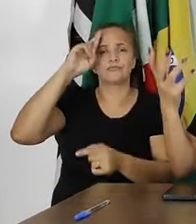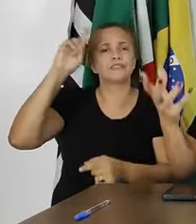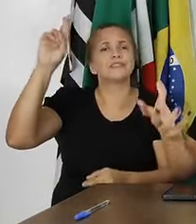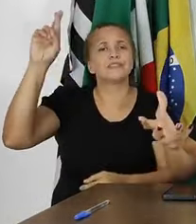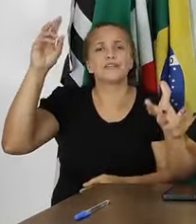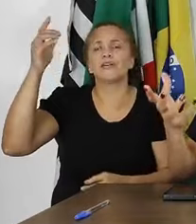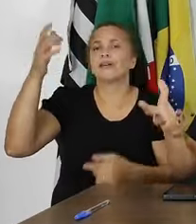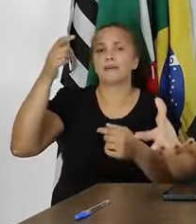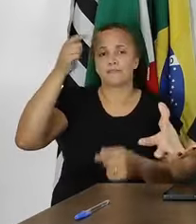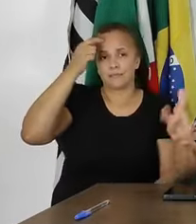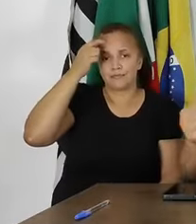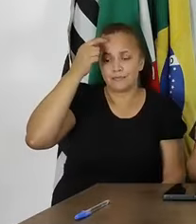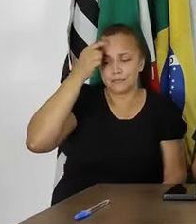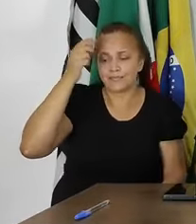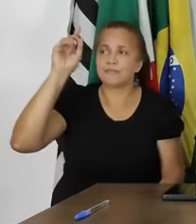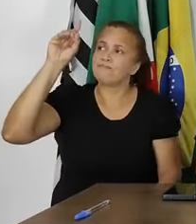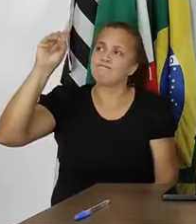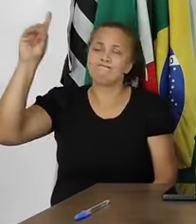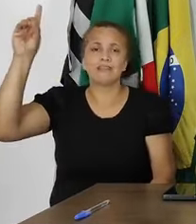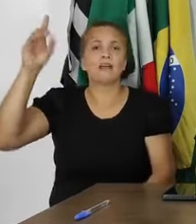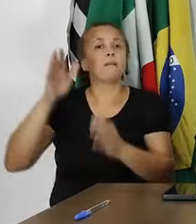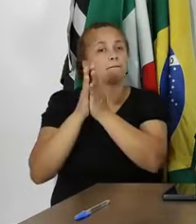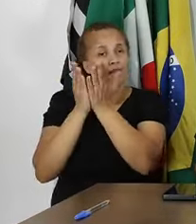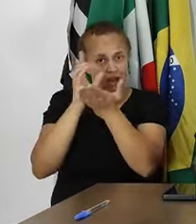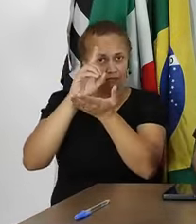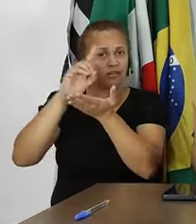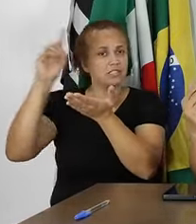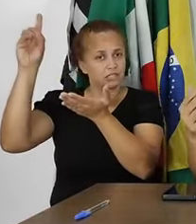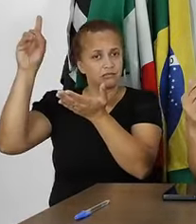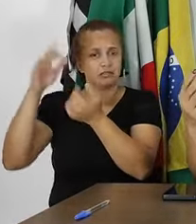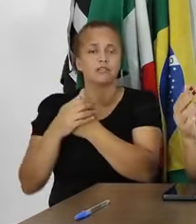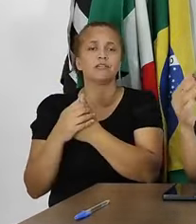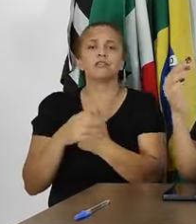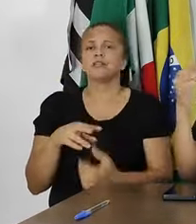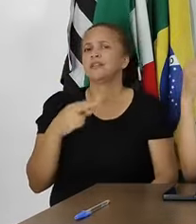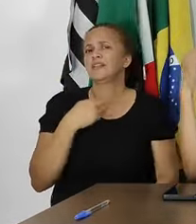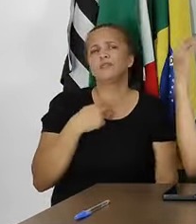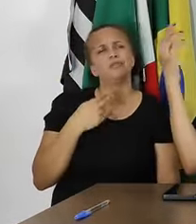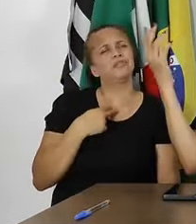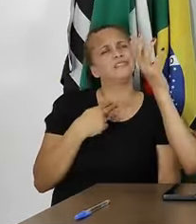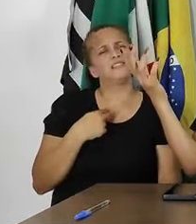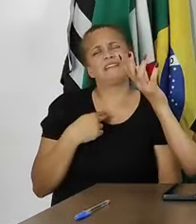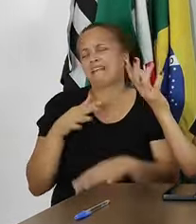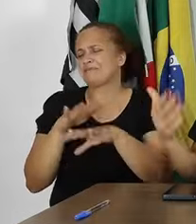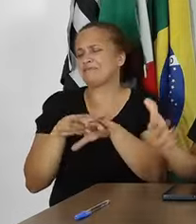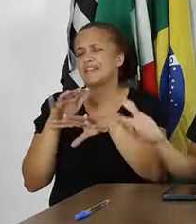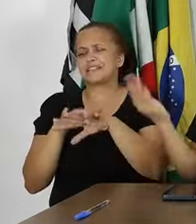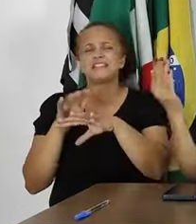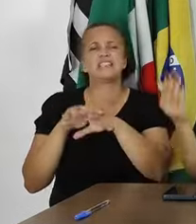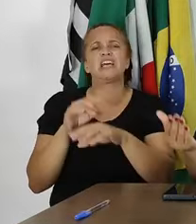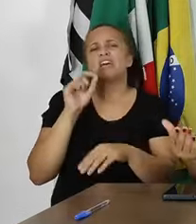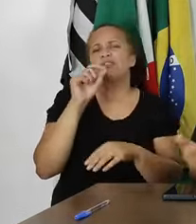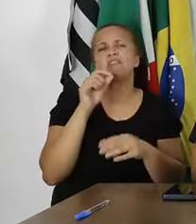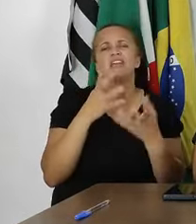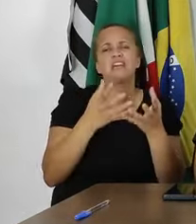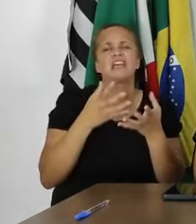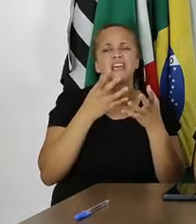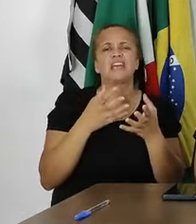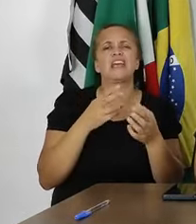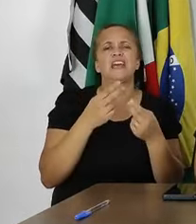Segundo a palavra de Deus. Nós não devemos andar na vaidade dos nossos pensamentos como outrora